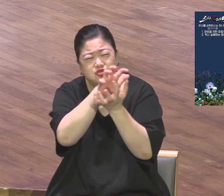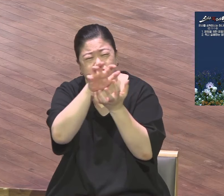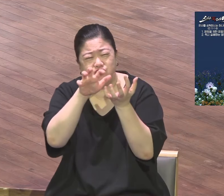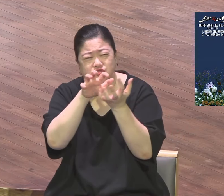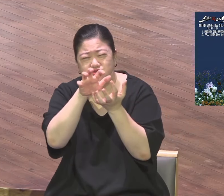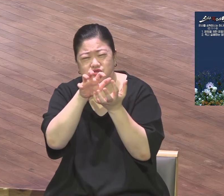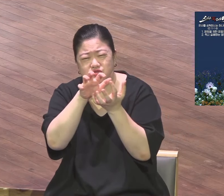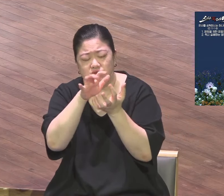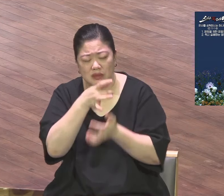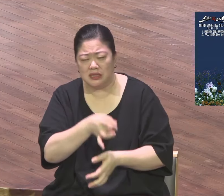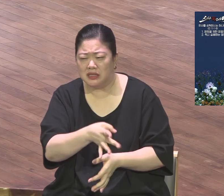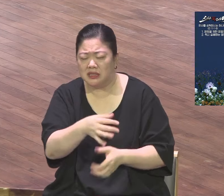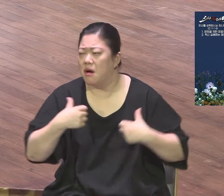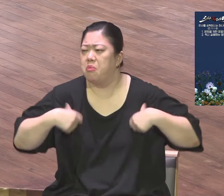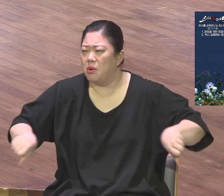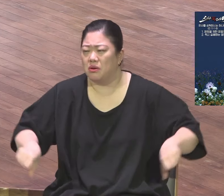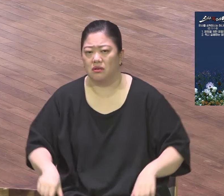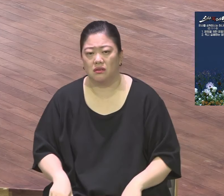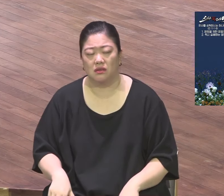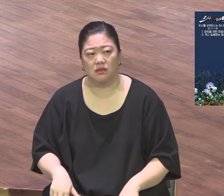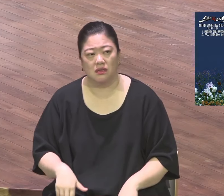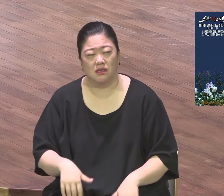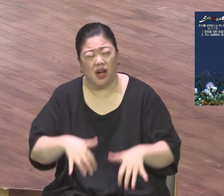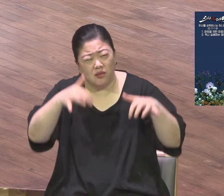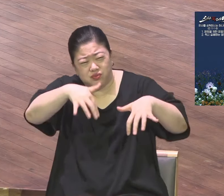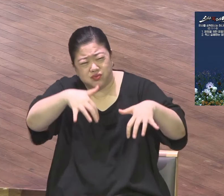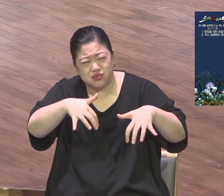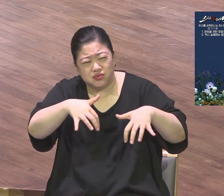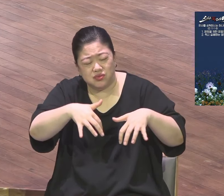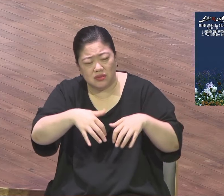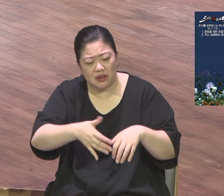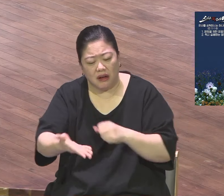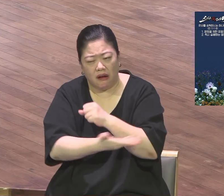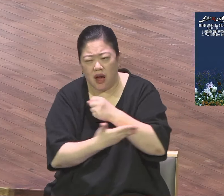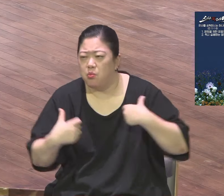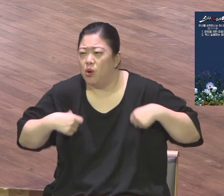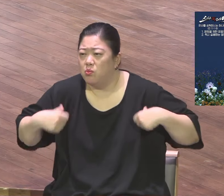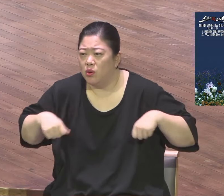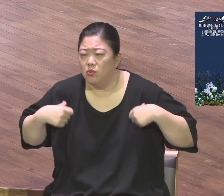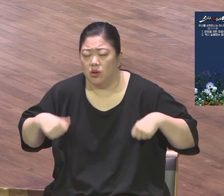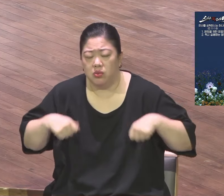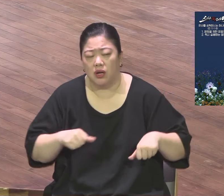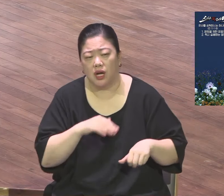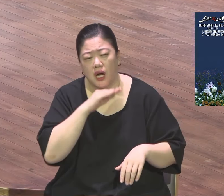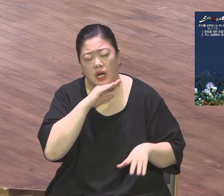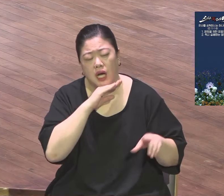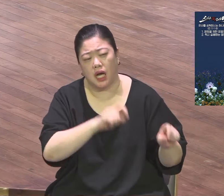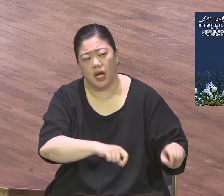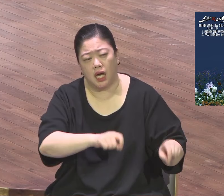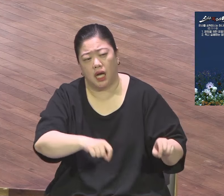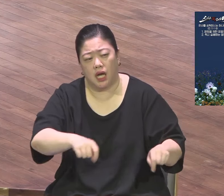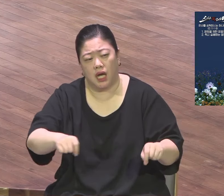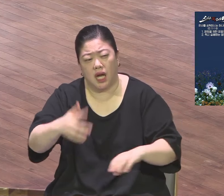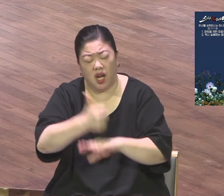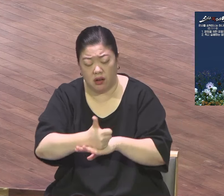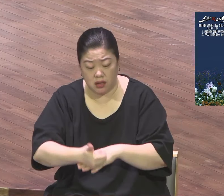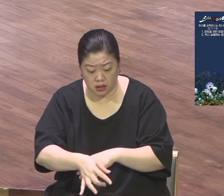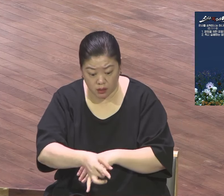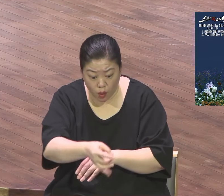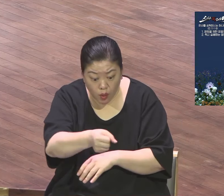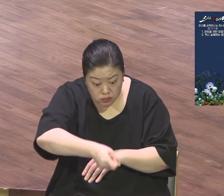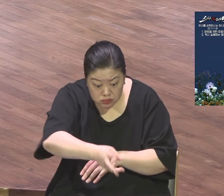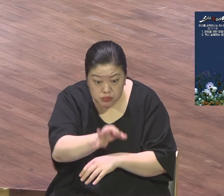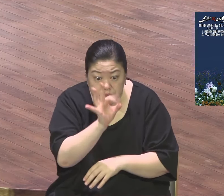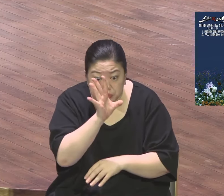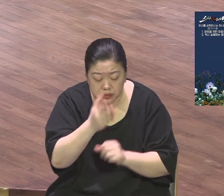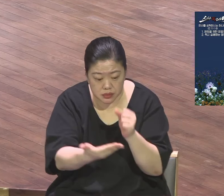이 게으르게 앉아 있으면 아무것도 거둘 것이 나중에 없다는 얘기예요. 5절에도 솔로몬은 세상 만사에